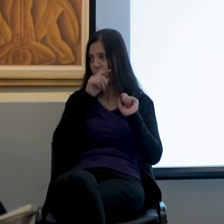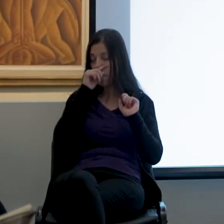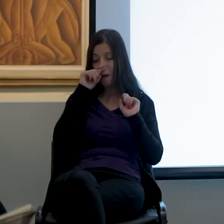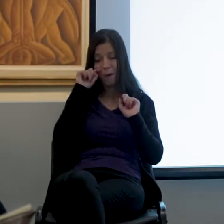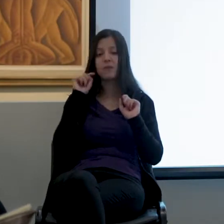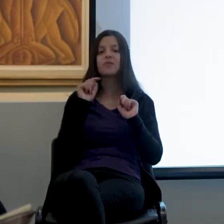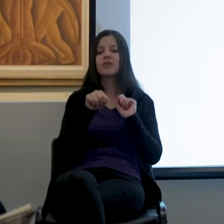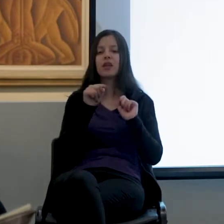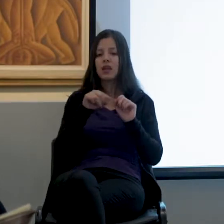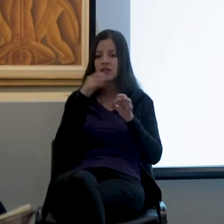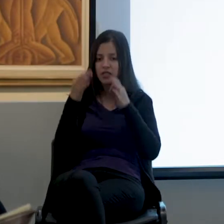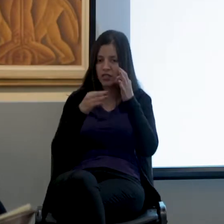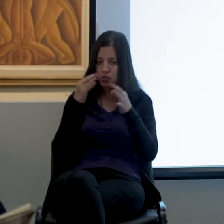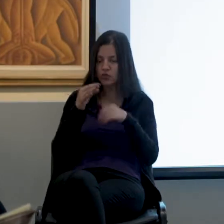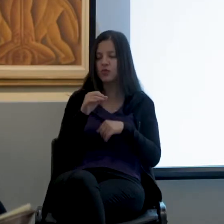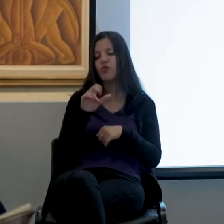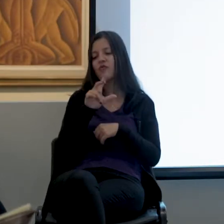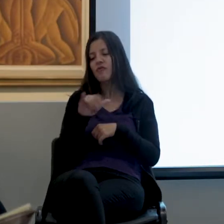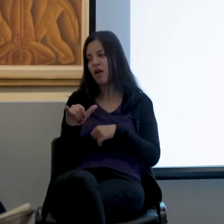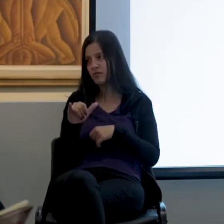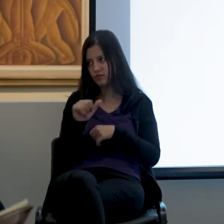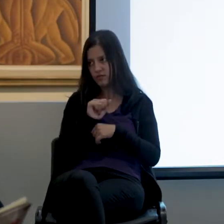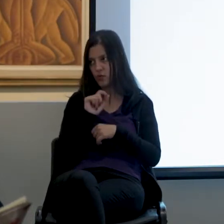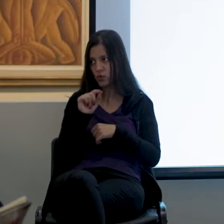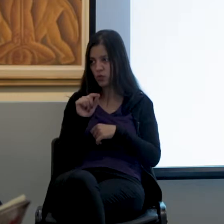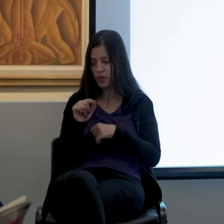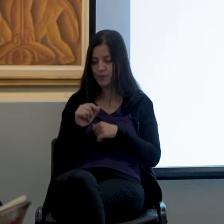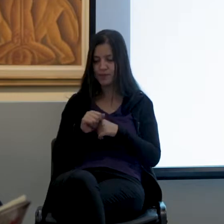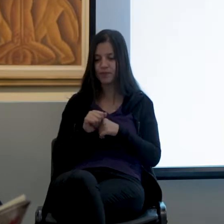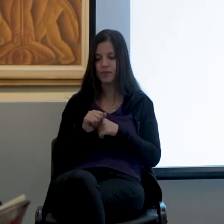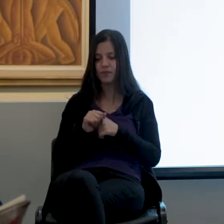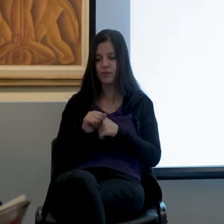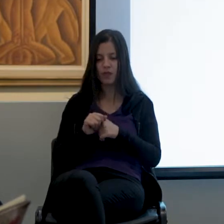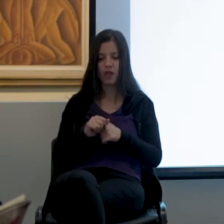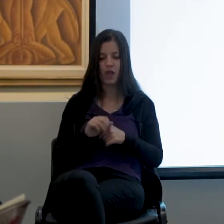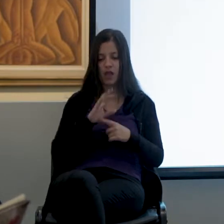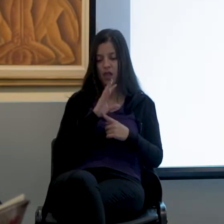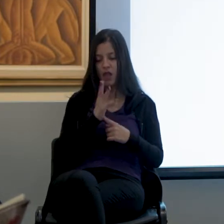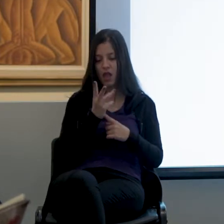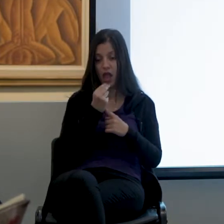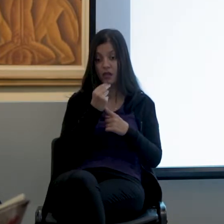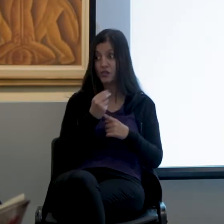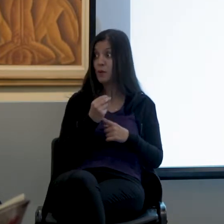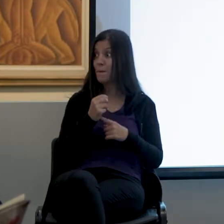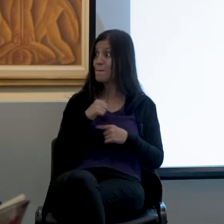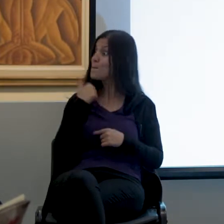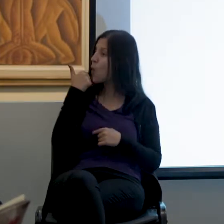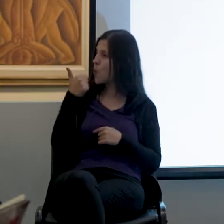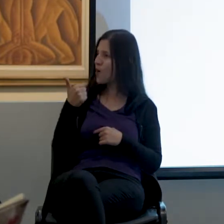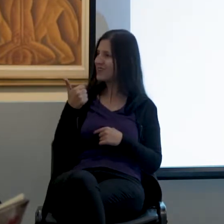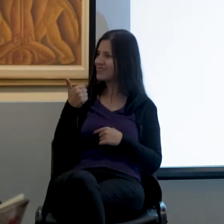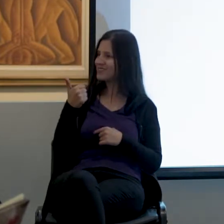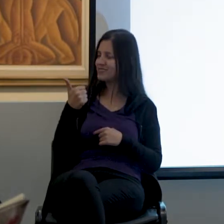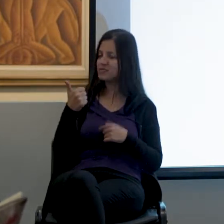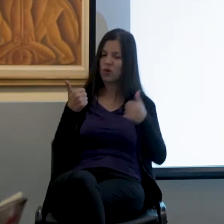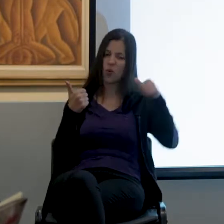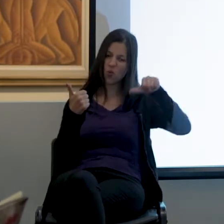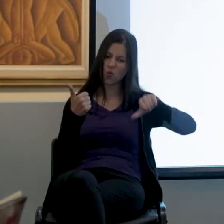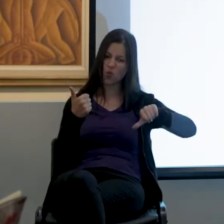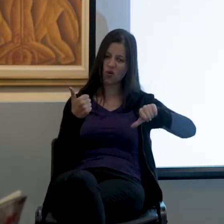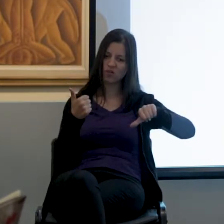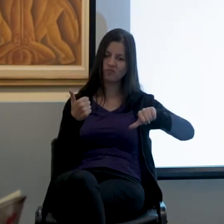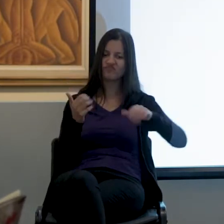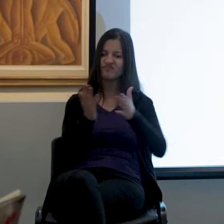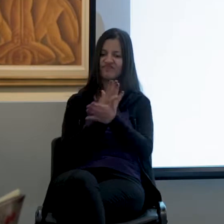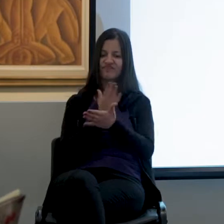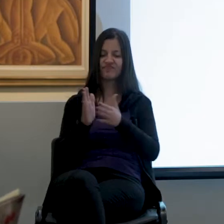dizer e separar a arte que é boa da que não é, da que